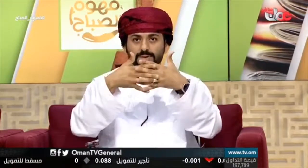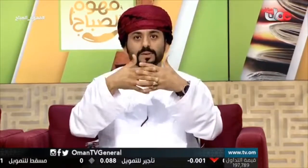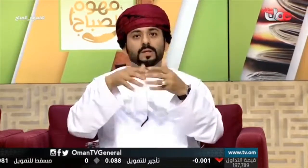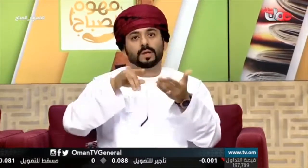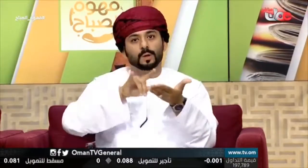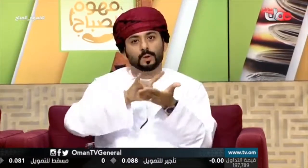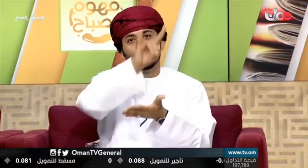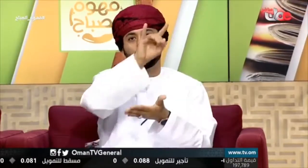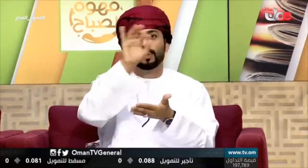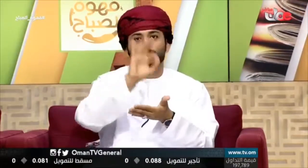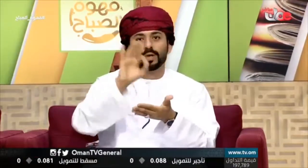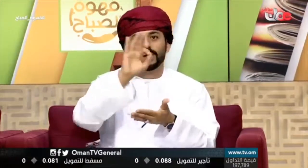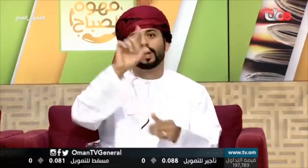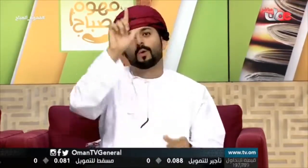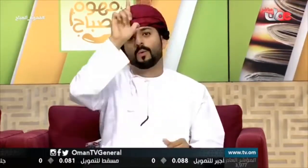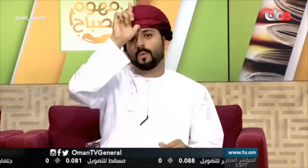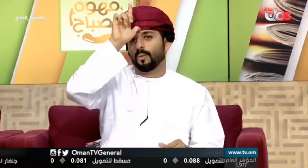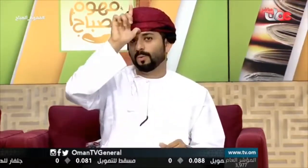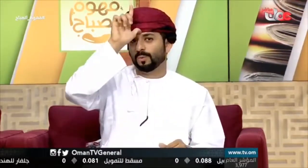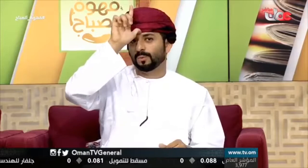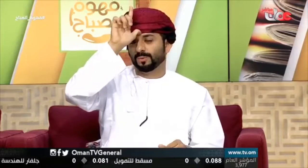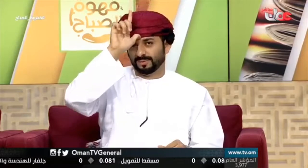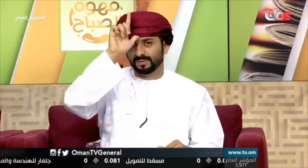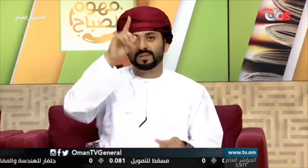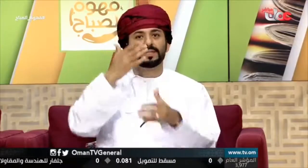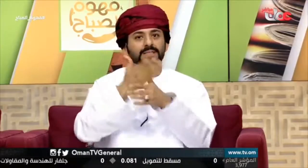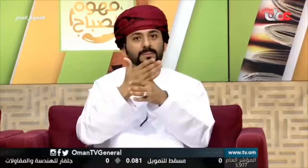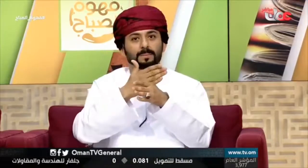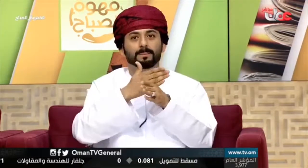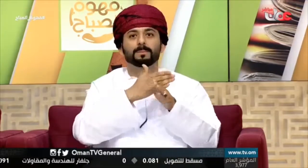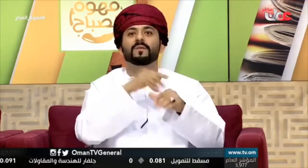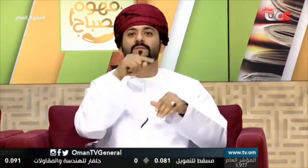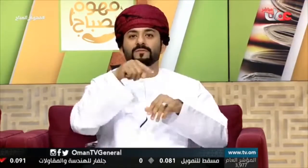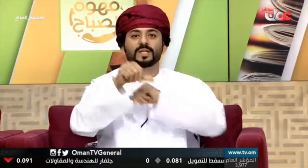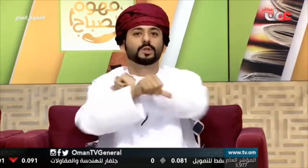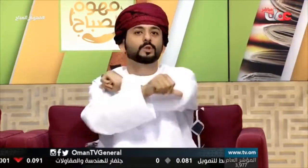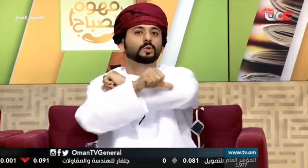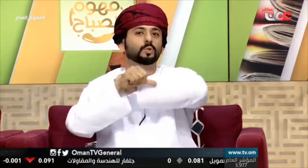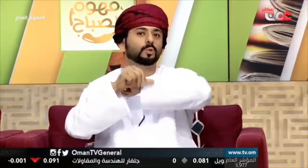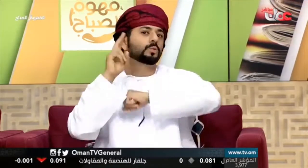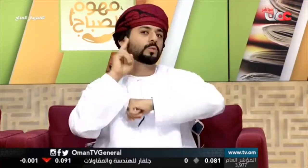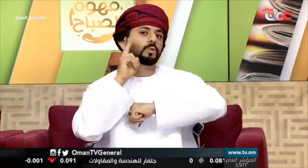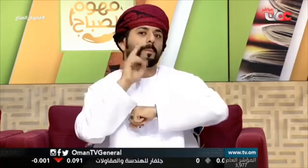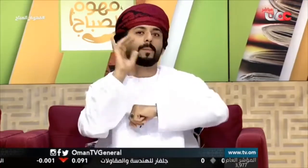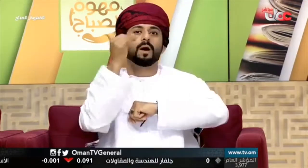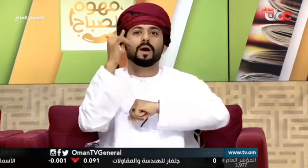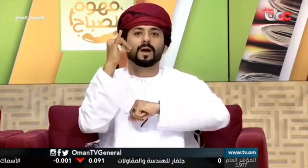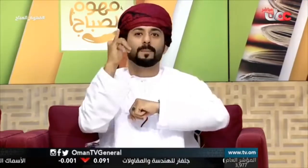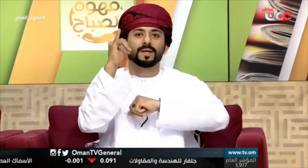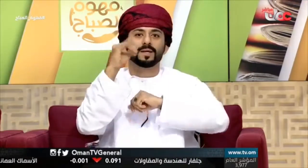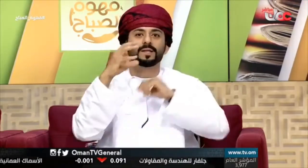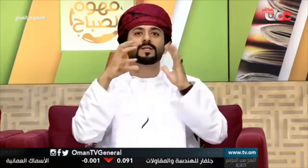السمعية، راح نذهب إلى المملكة الأردنية الهاشمية بحيث أن يكون هناك أسبوع الأصم العربي، راح تكون